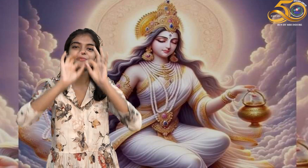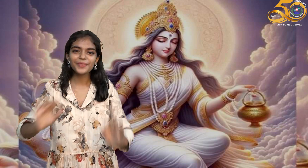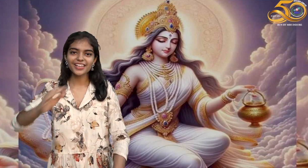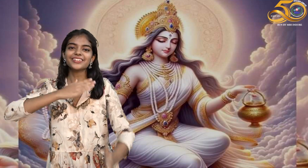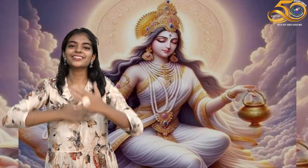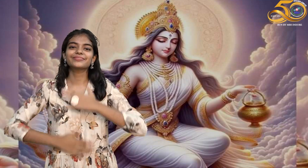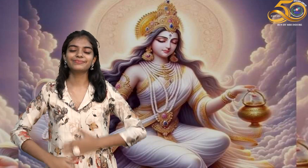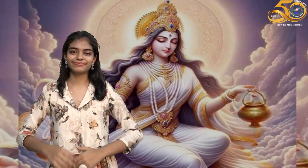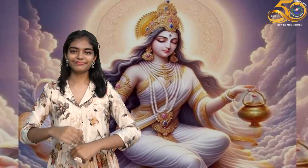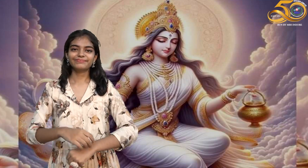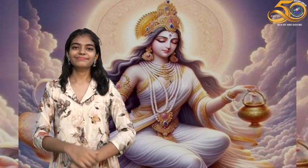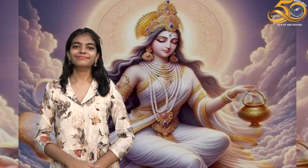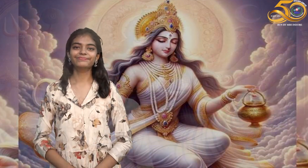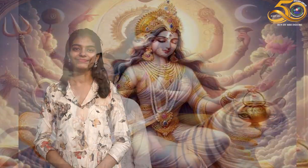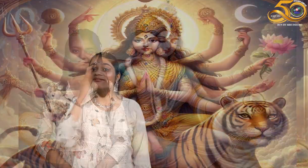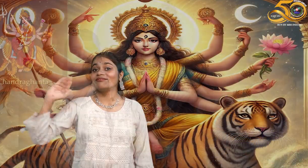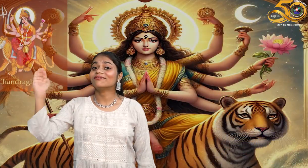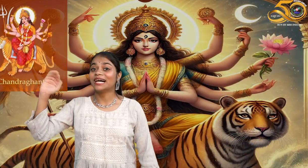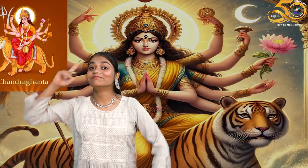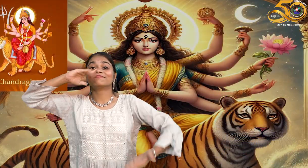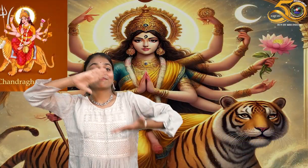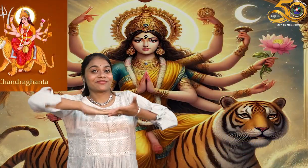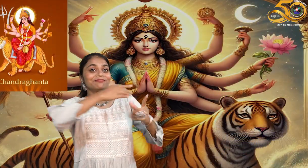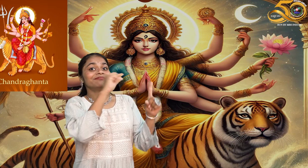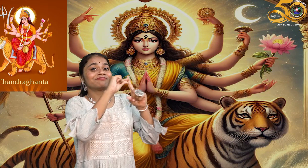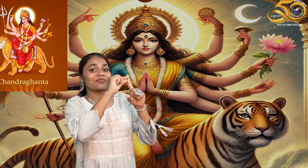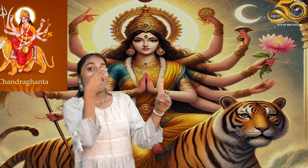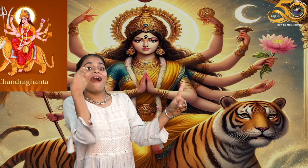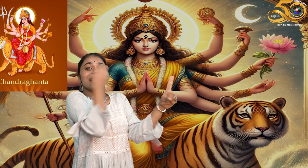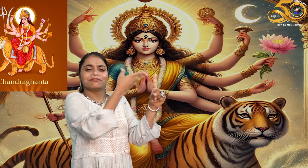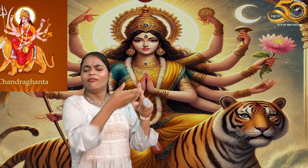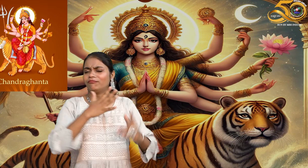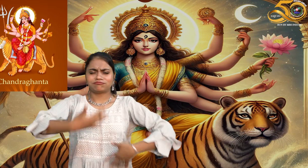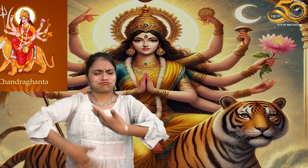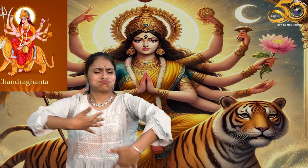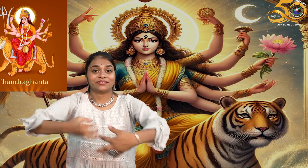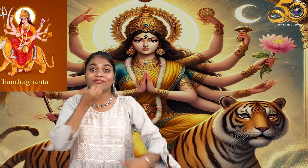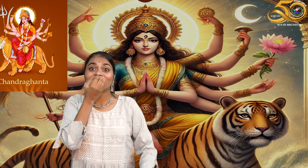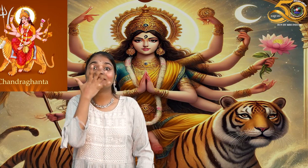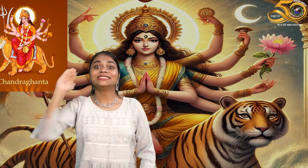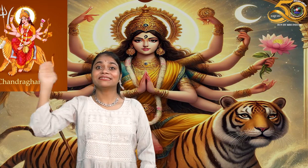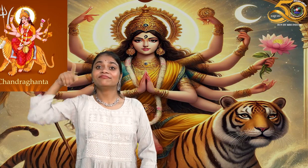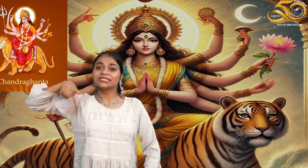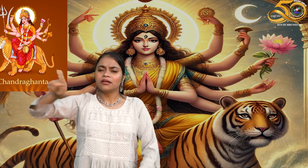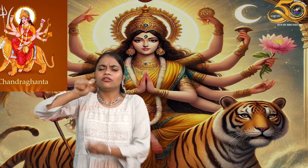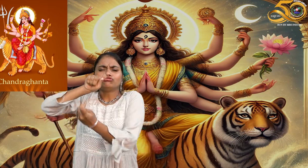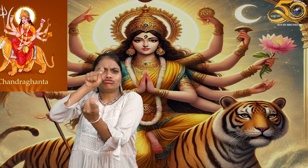और सकारात्मक रहें नवरात्री का तिसरा दिनमा चंद्रगंटा को समर्पित है भगवान शिव की पतनी मा